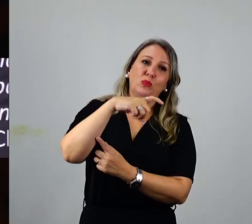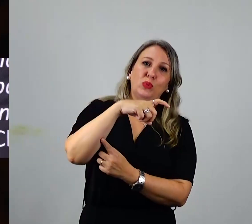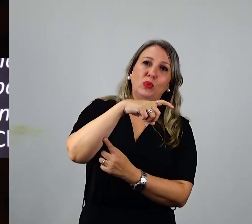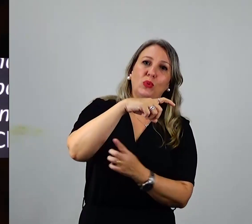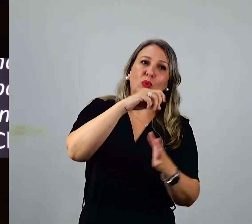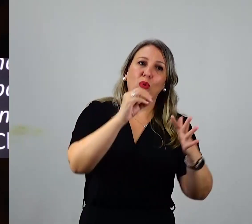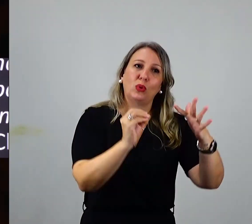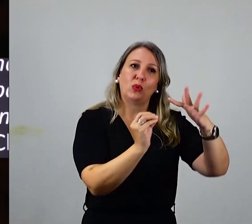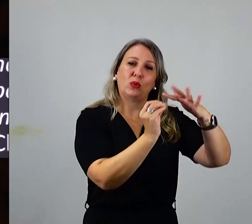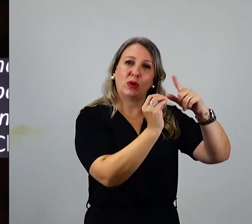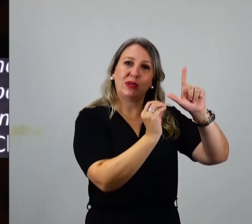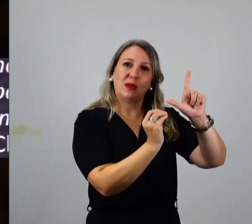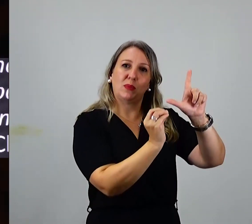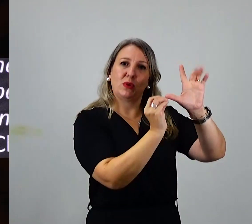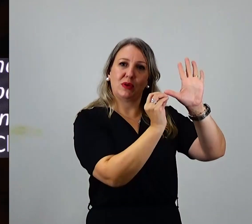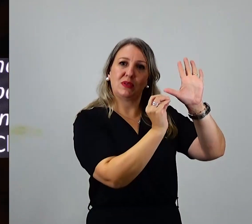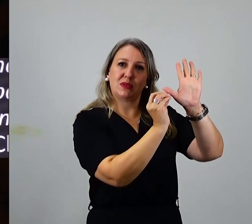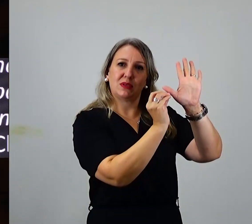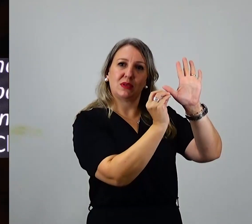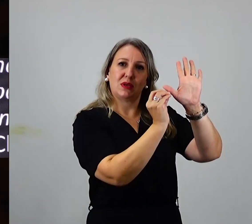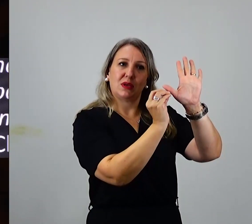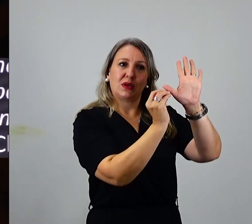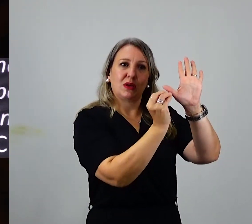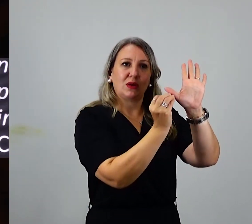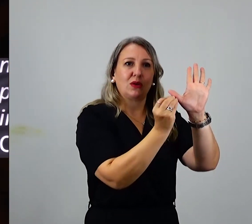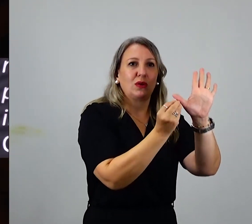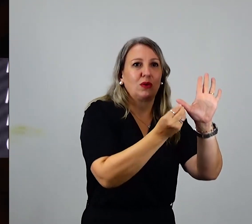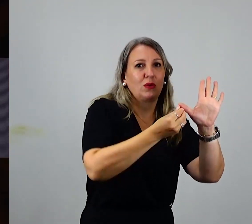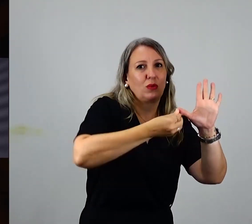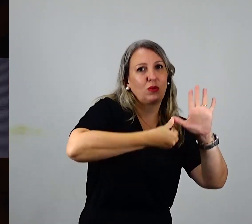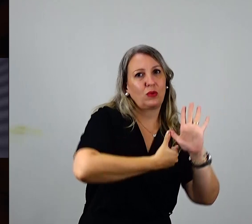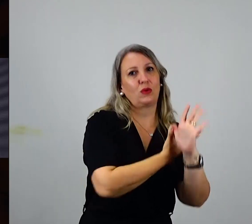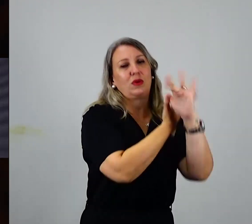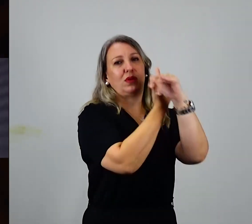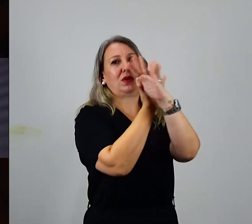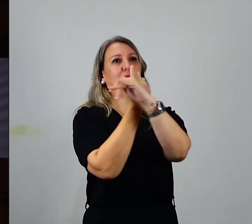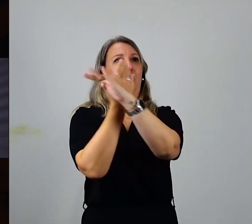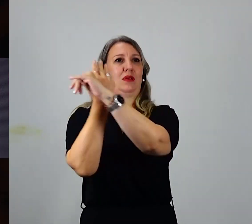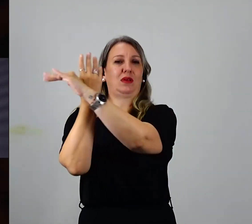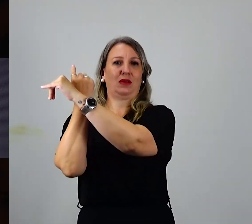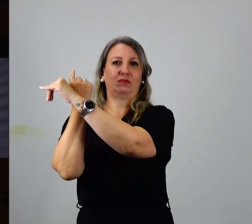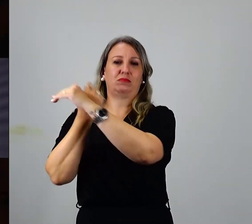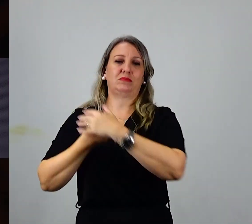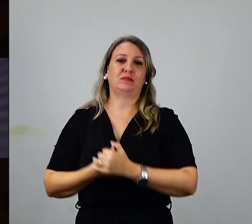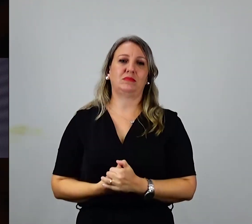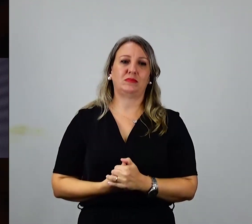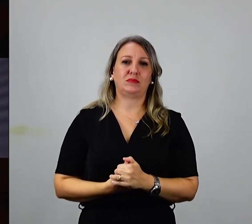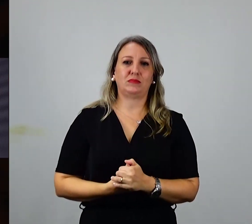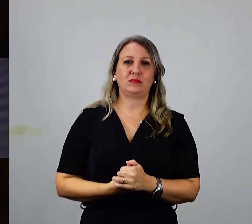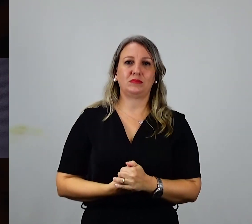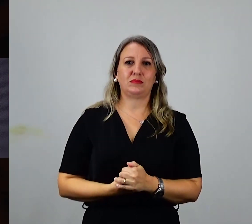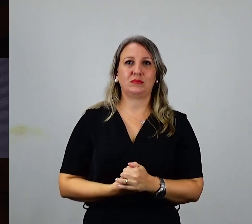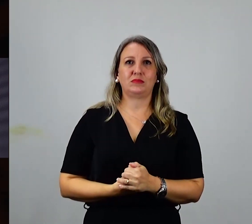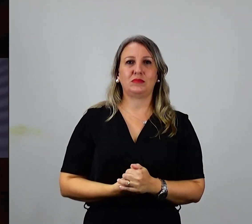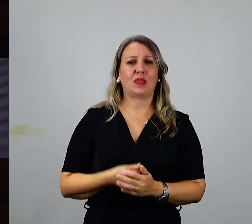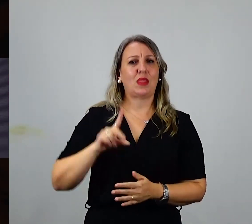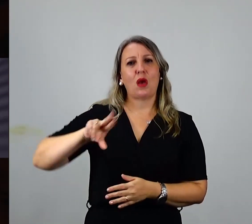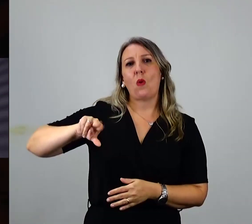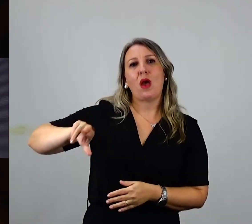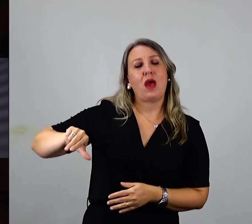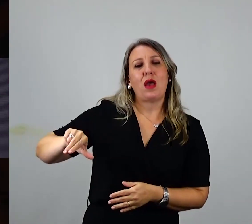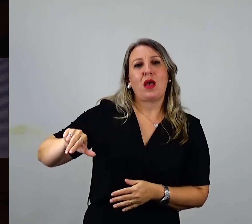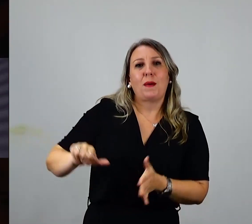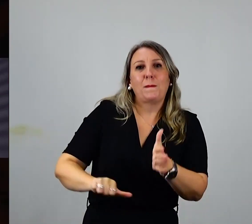linda borboleta. Essa não é a única vez que a lagarta passa por um processo. Nós vamos ver um